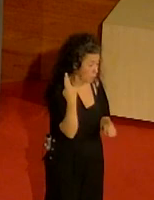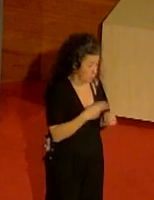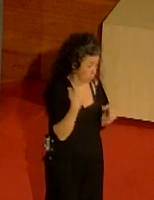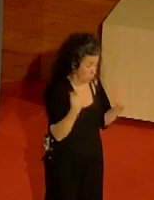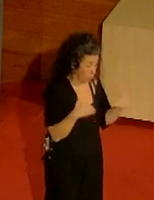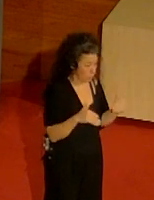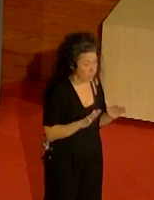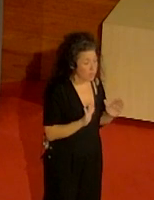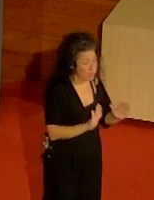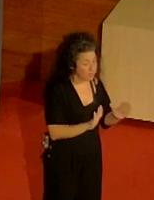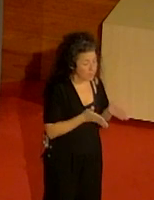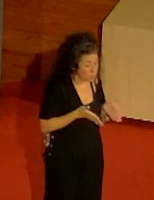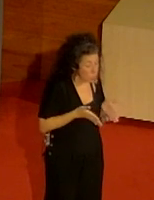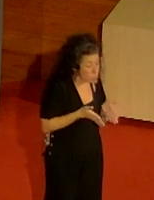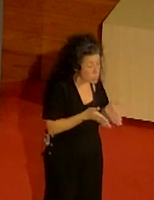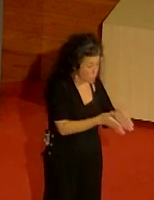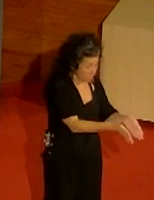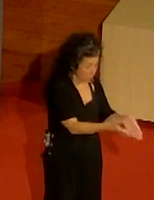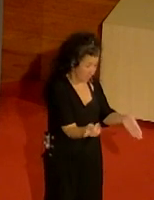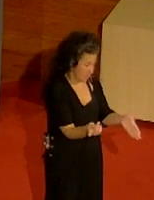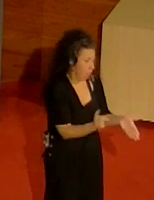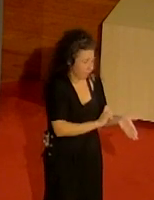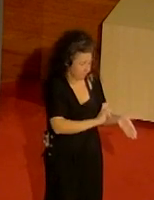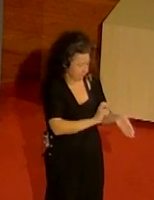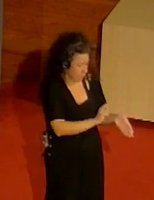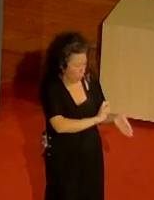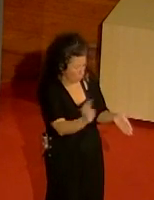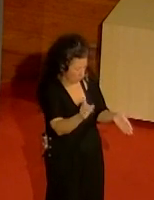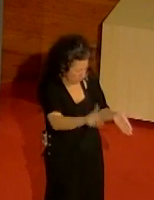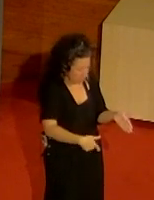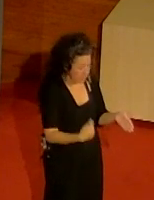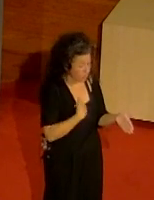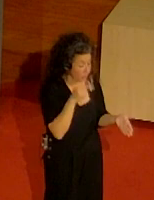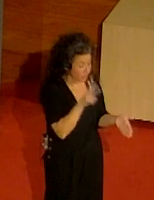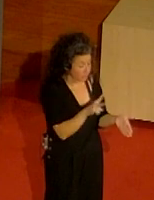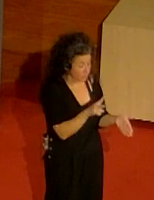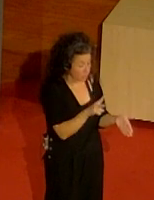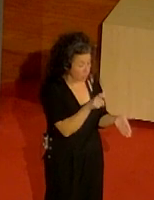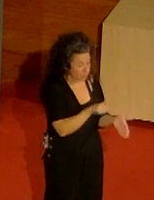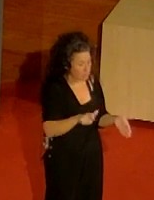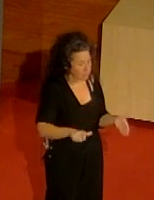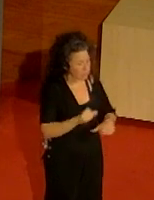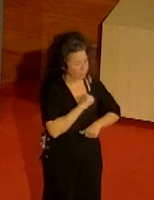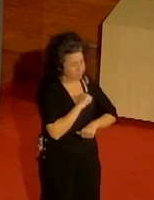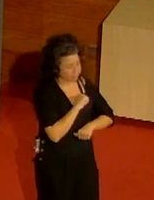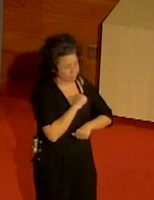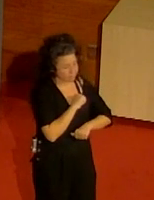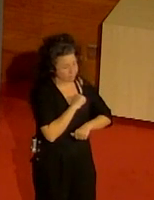Pero en esta ruta, como en muchas otras, yo que he visto a gente esperando.